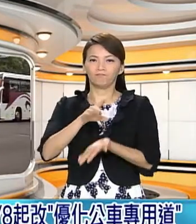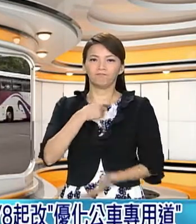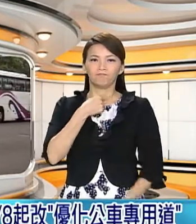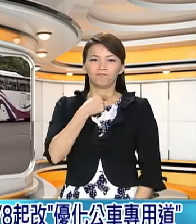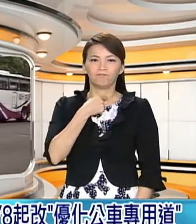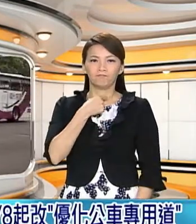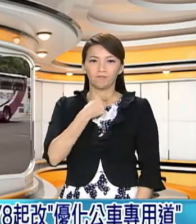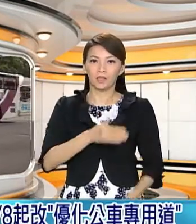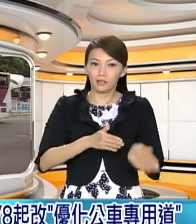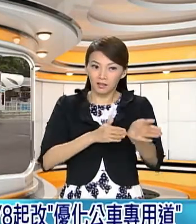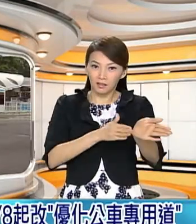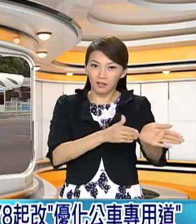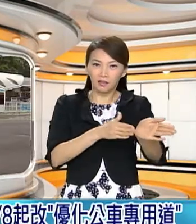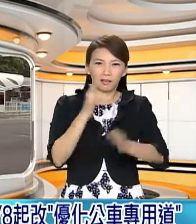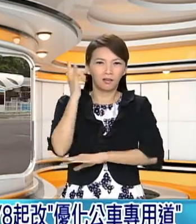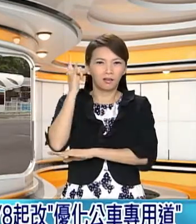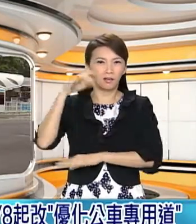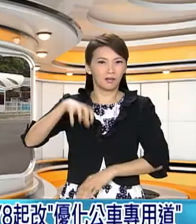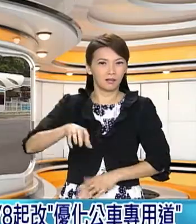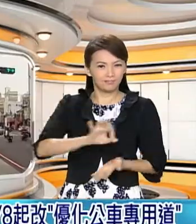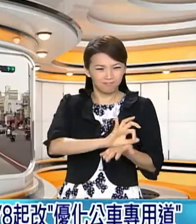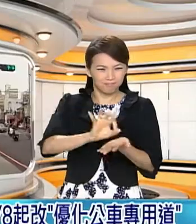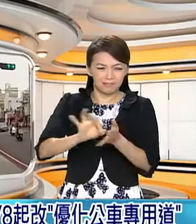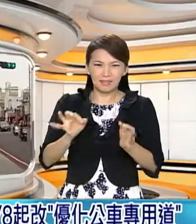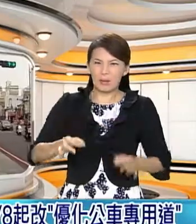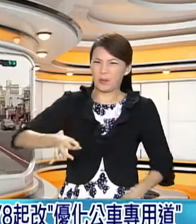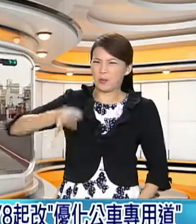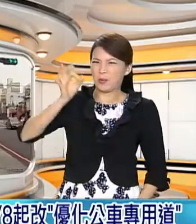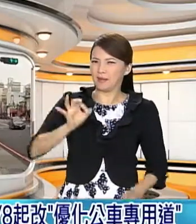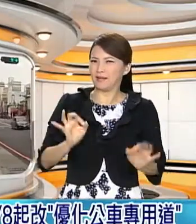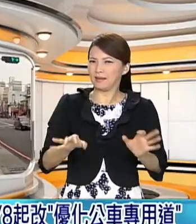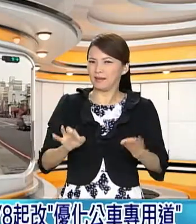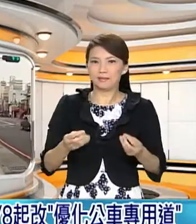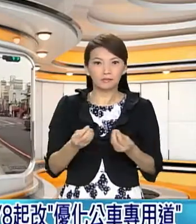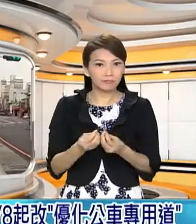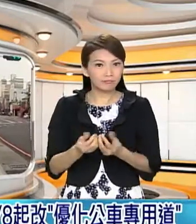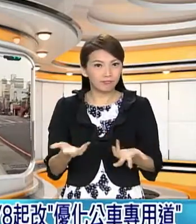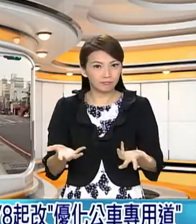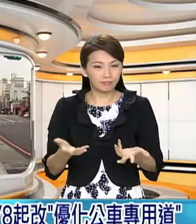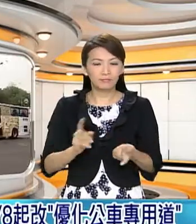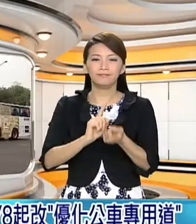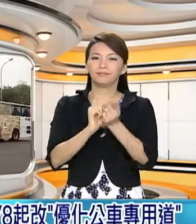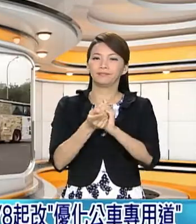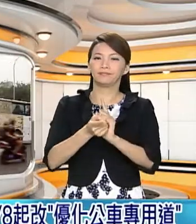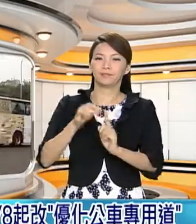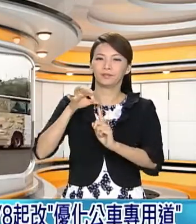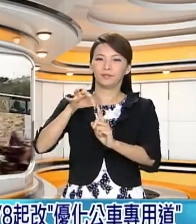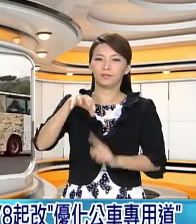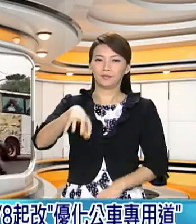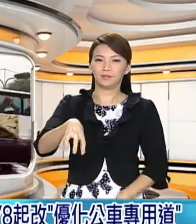史，而昂贵的候车站将会转作公车站来使用。